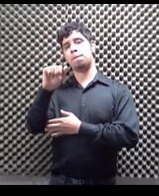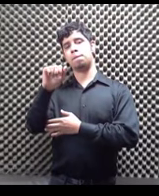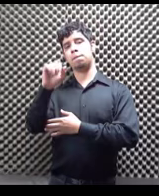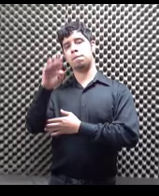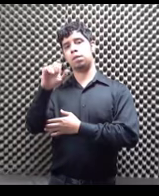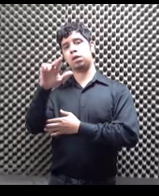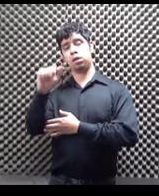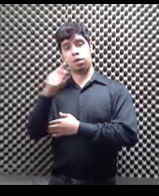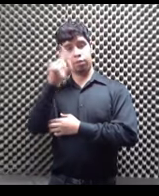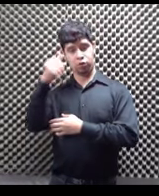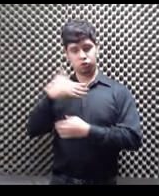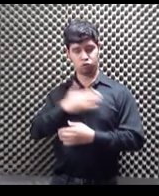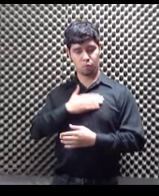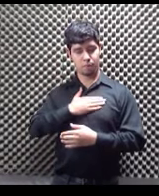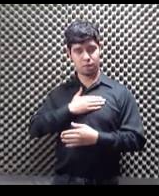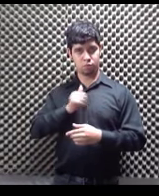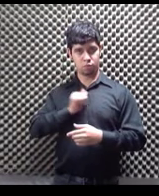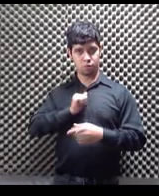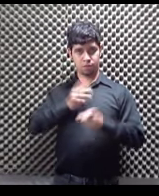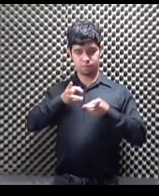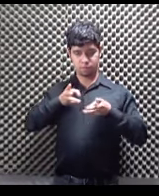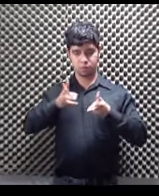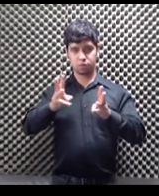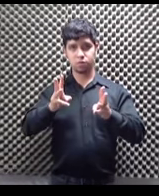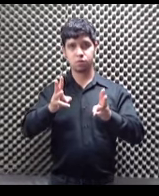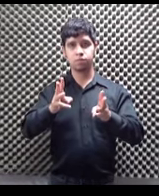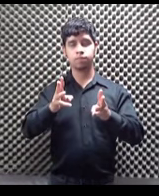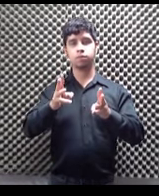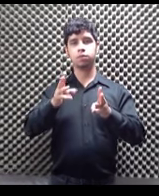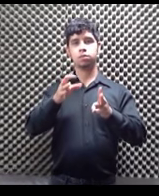Personal está ambientada en